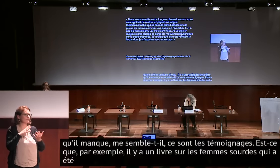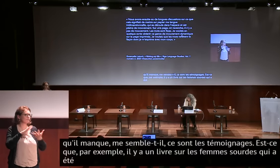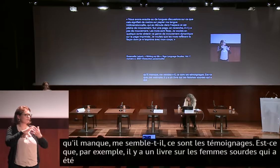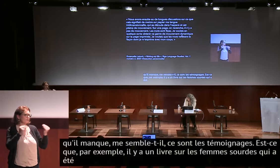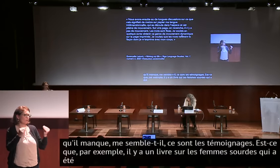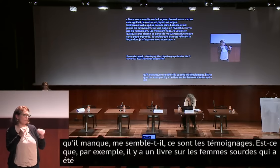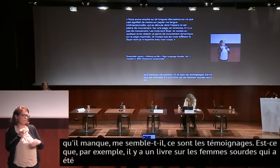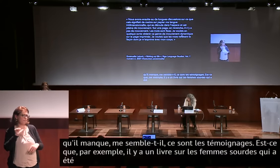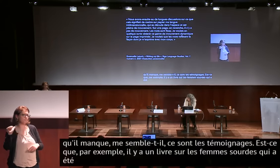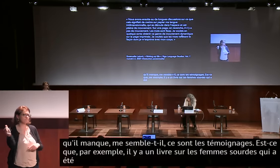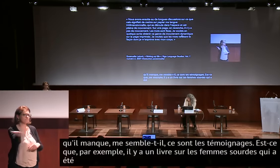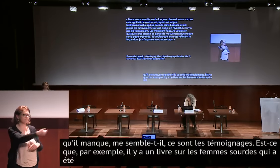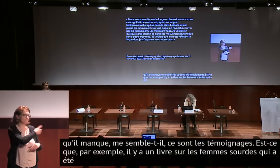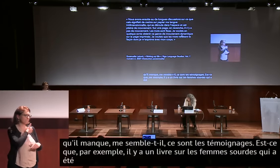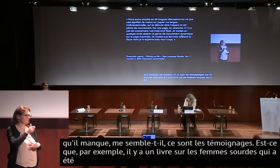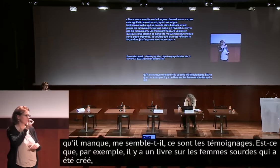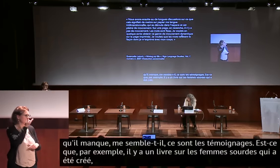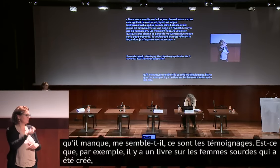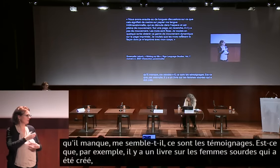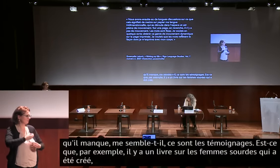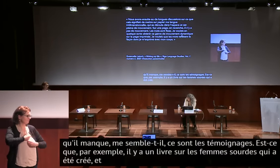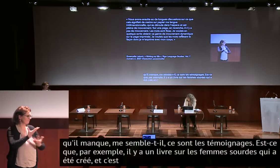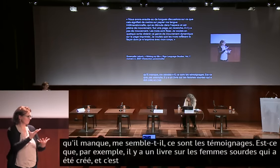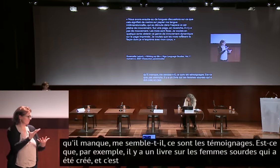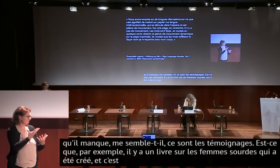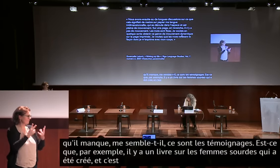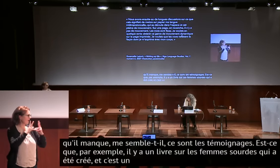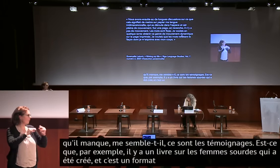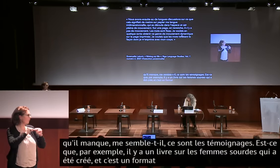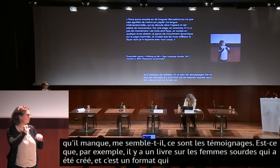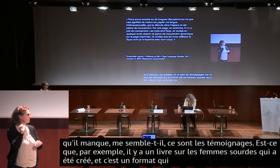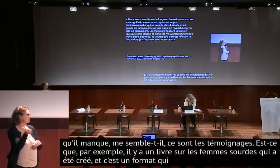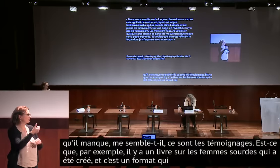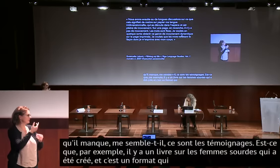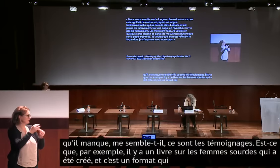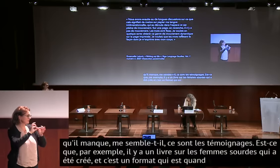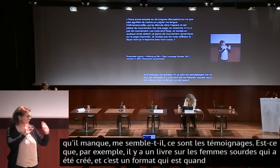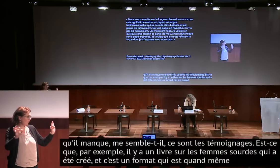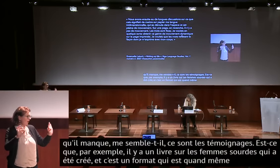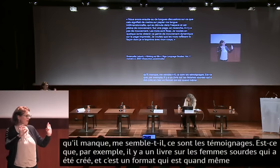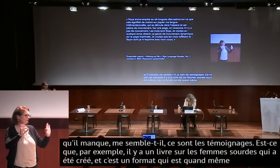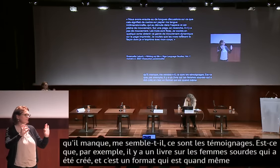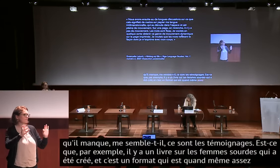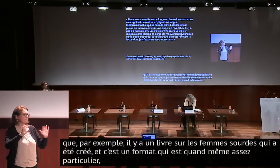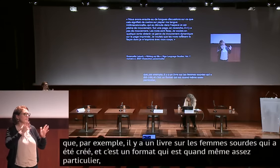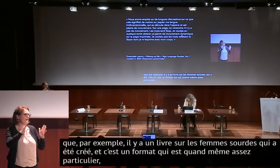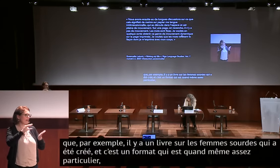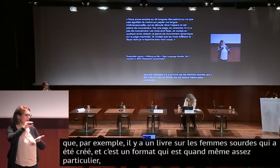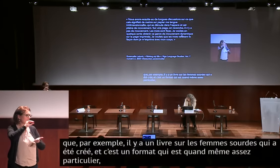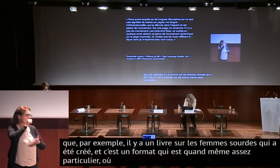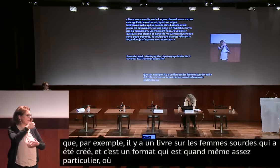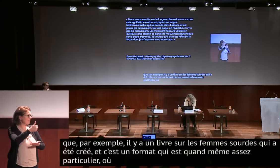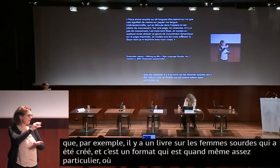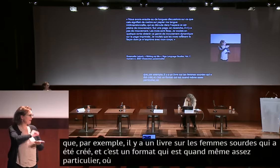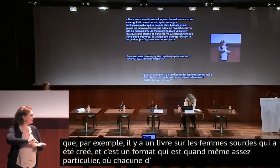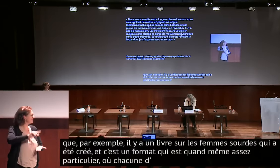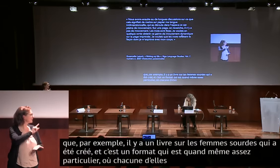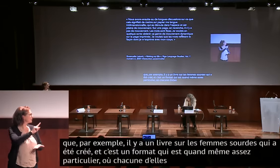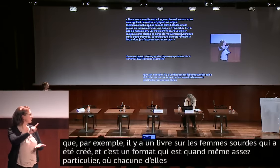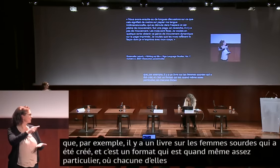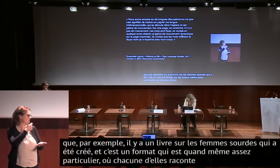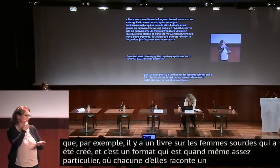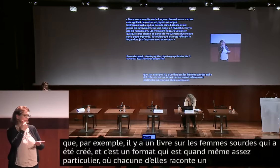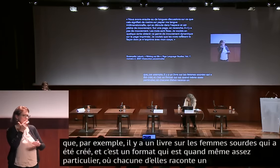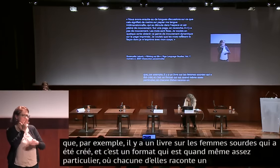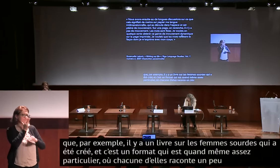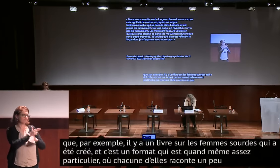hein, et c'est un format qui est quand même assez particulier où chacune d'elles raconte un peu un